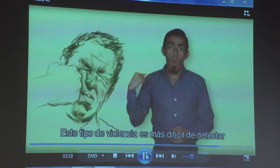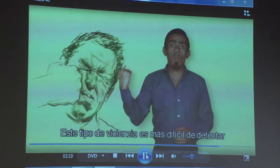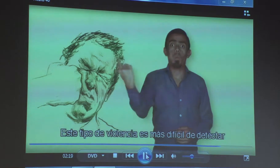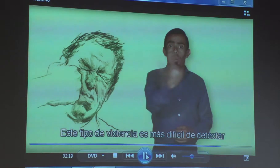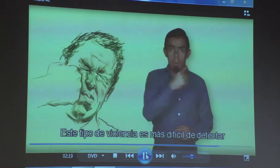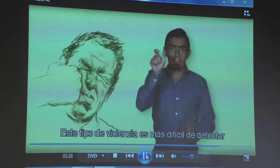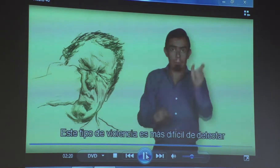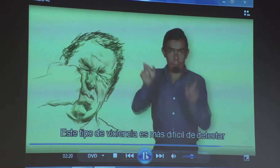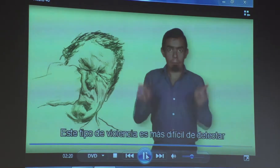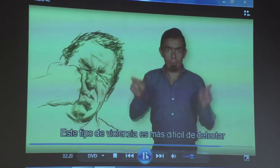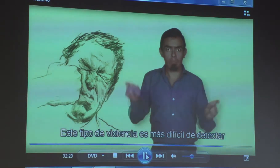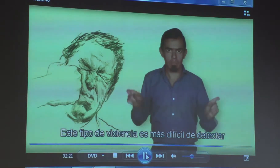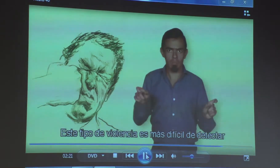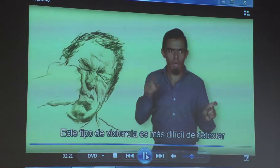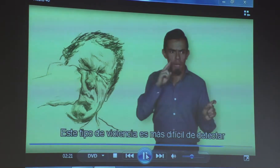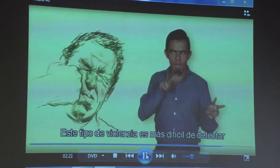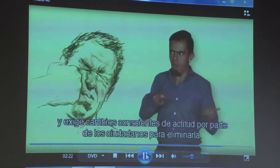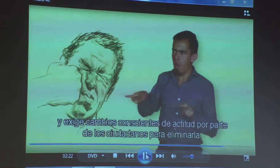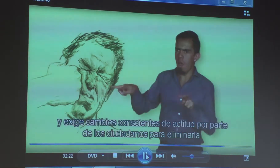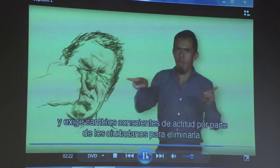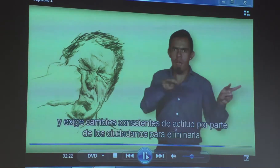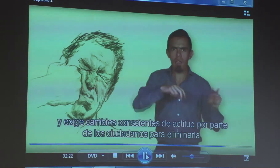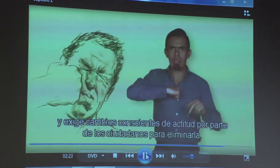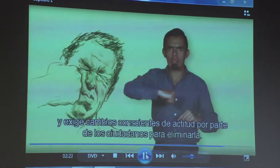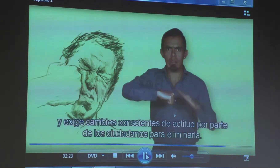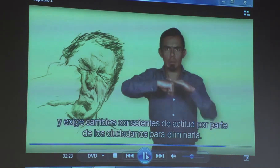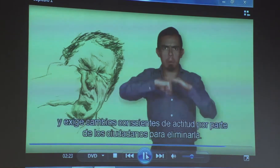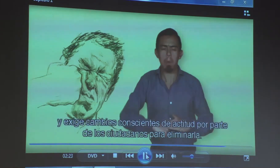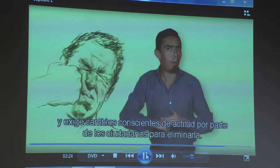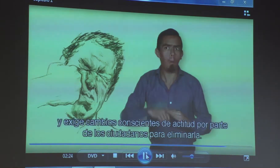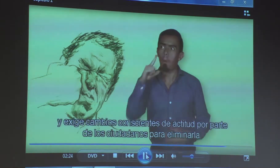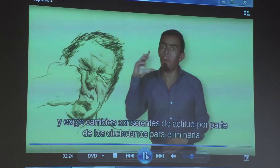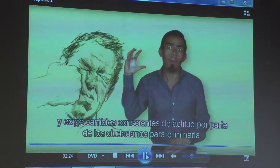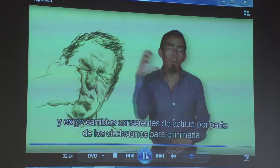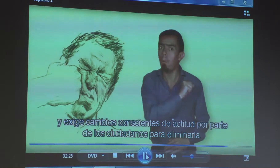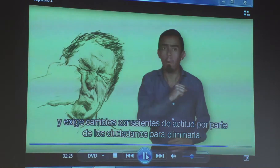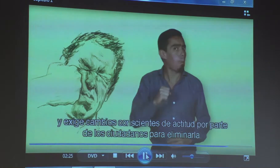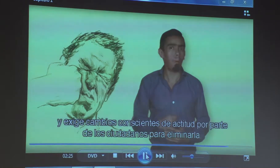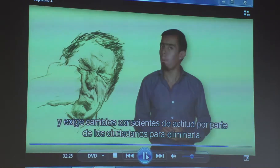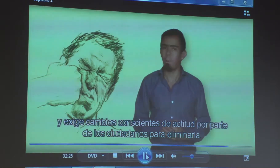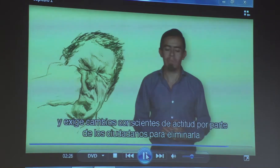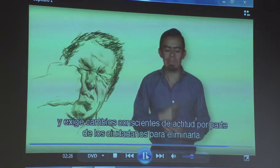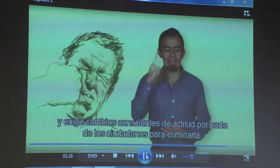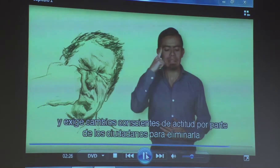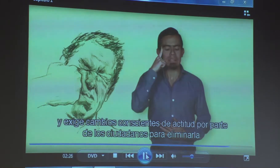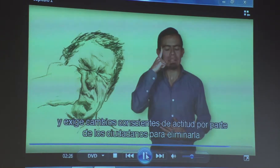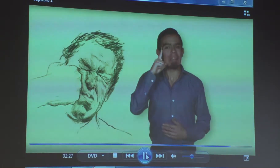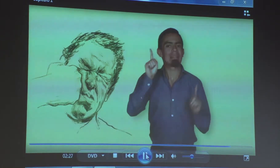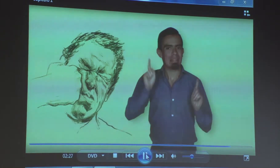Este tipo de violencia es más difícil de detectar y exige cambios conscientes de actitud por parte de los ciudadanos para